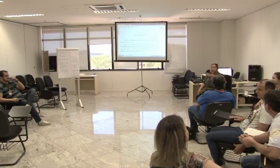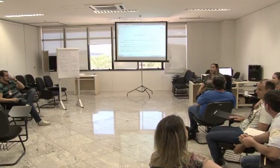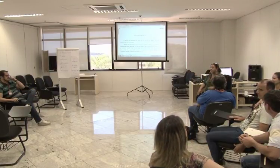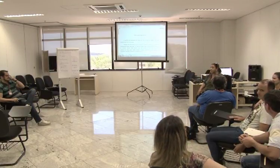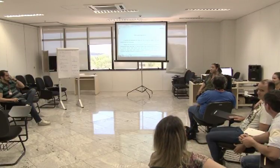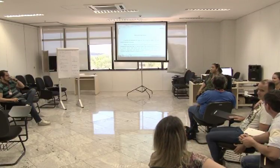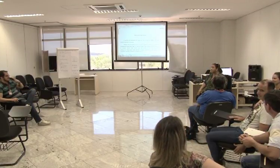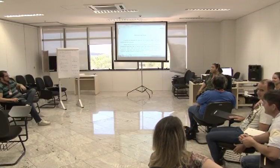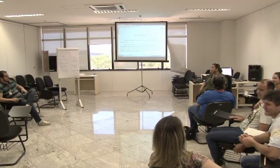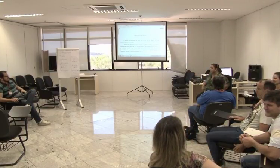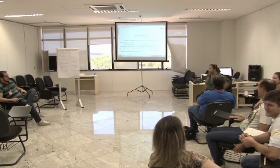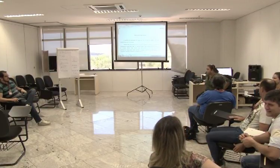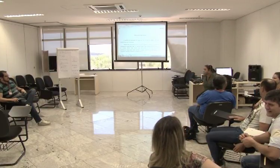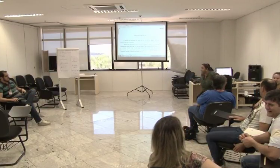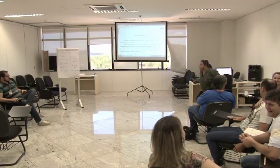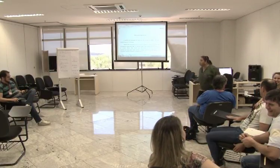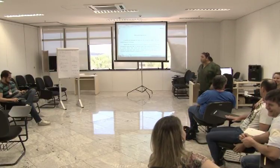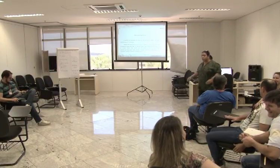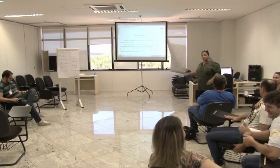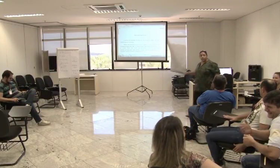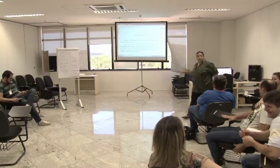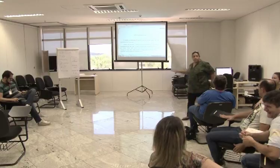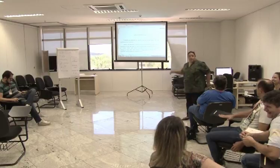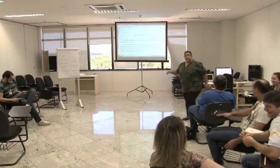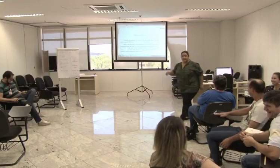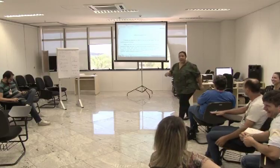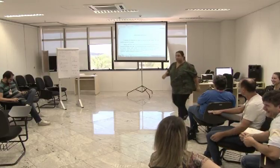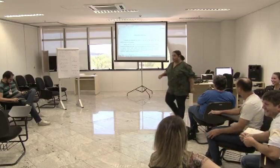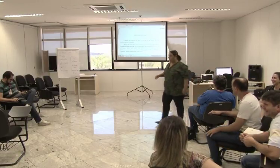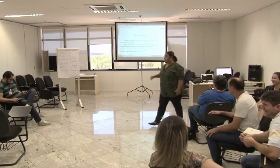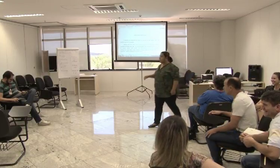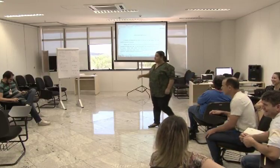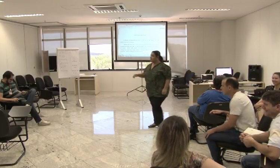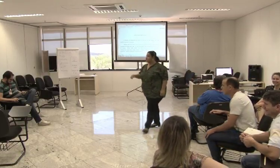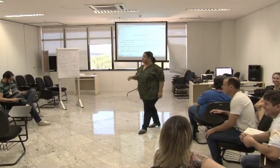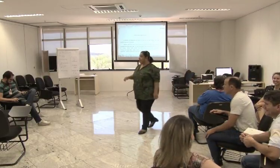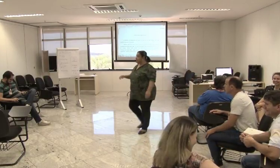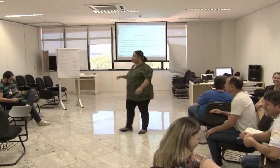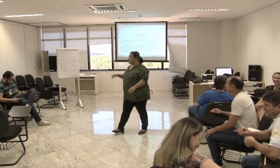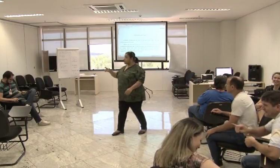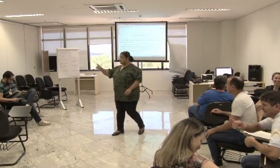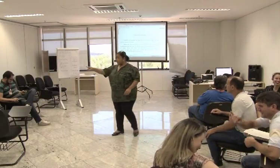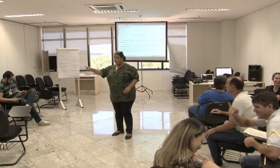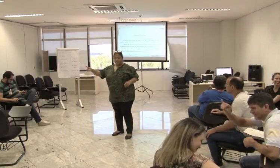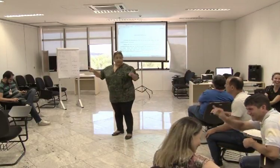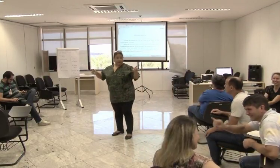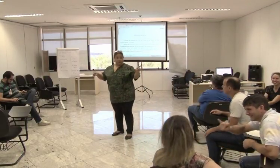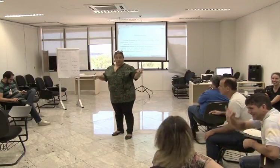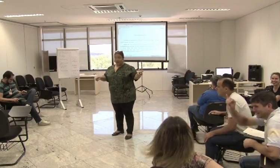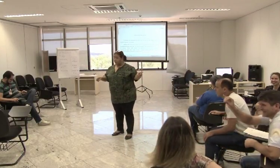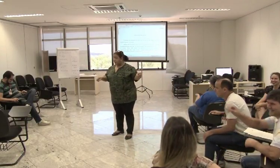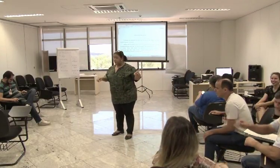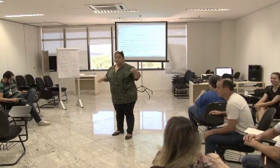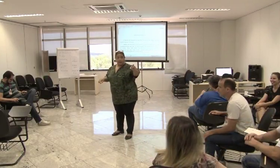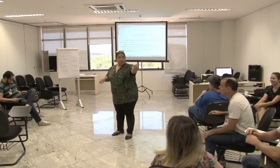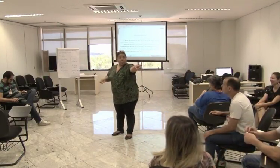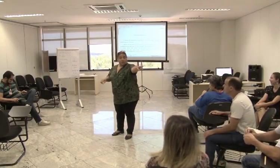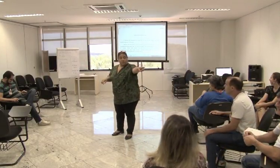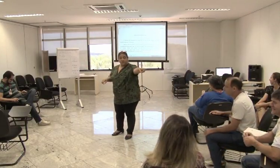ela. Tá ok? Eu troquei todo mundo. Certo? Certo? Você vai ler para o Odaí,